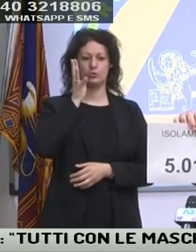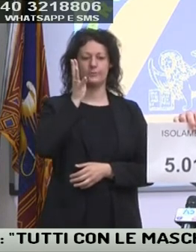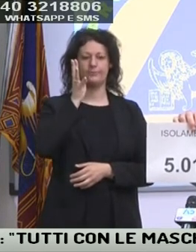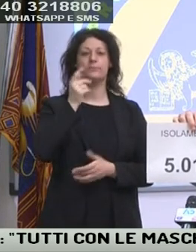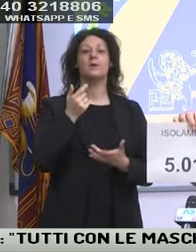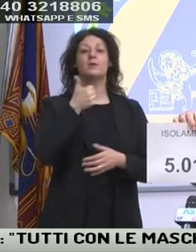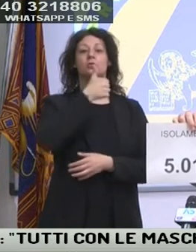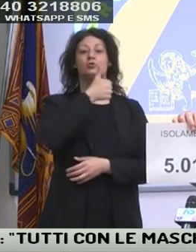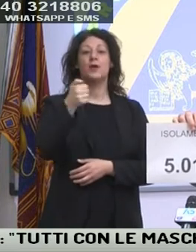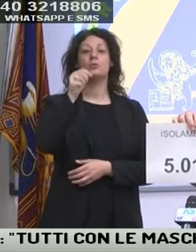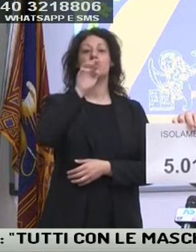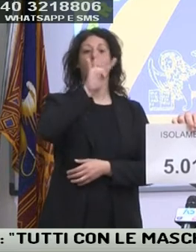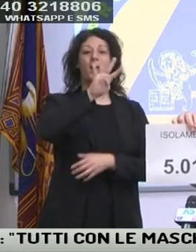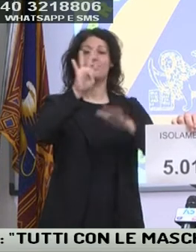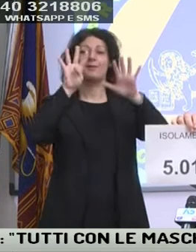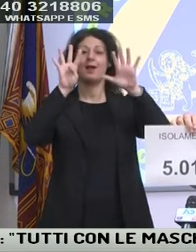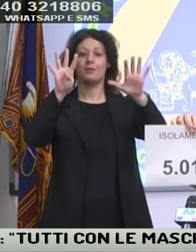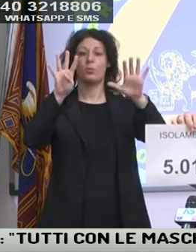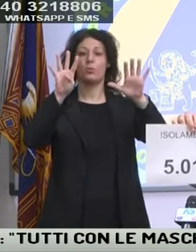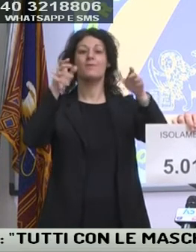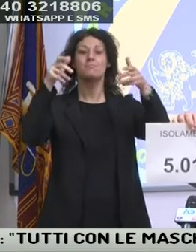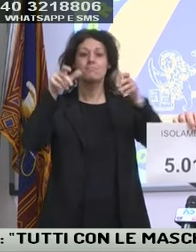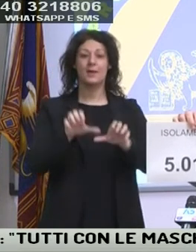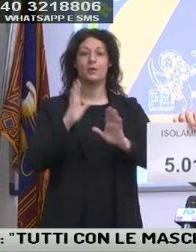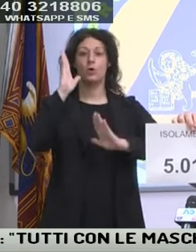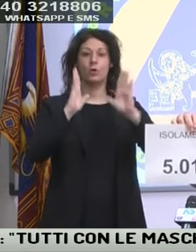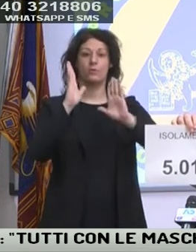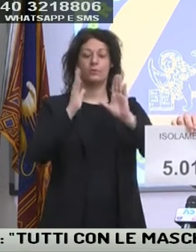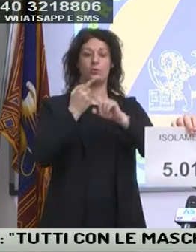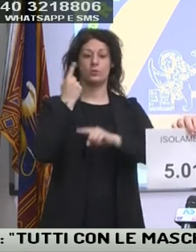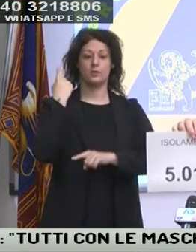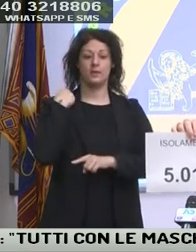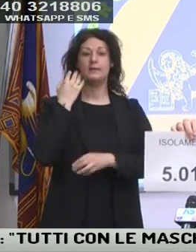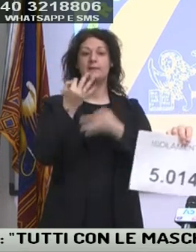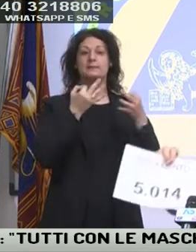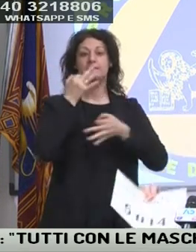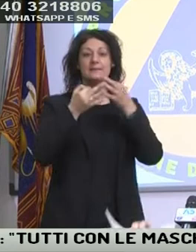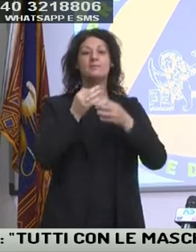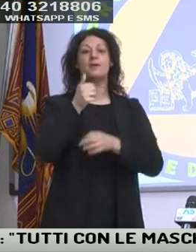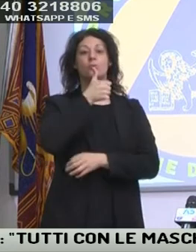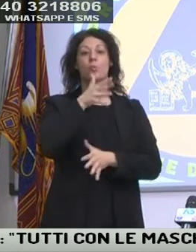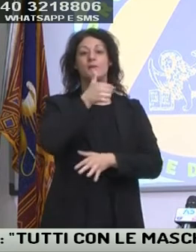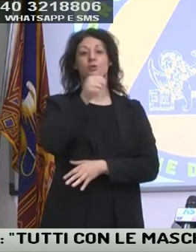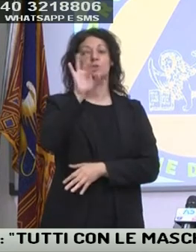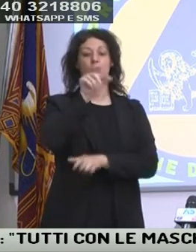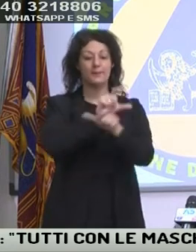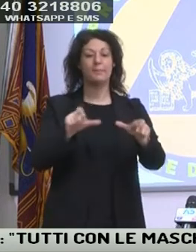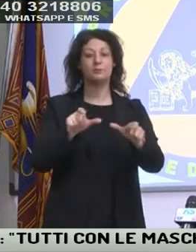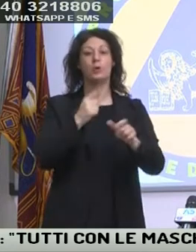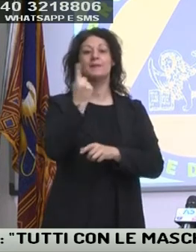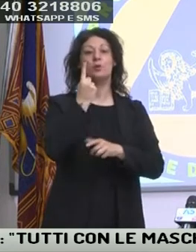sono 149 in meno rispetto a ieri, quindi sono uscite altre 150 persone dall'isolamento.